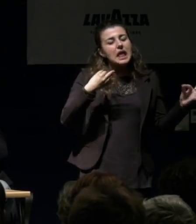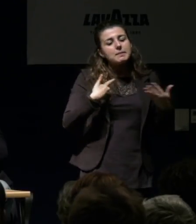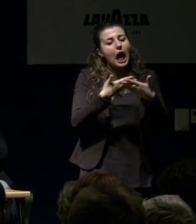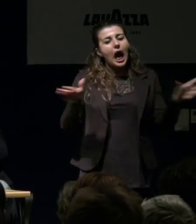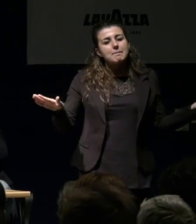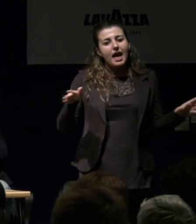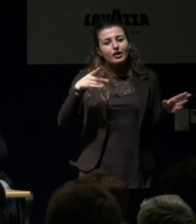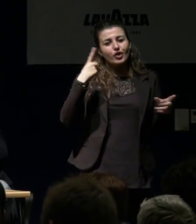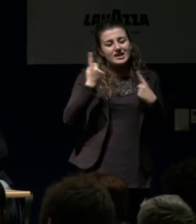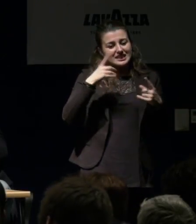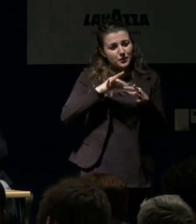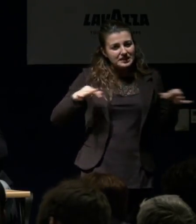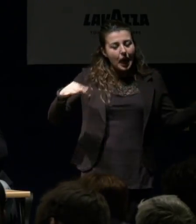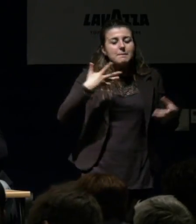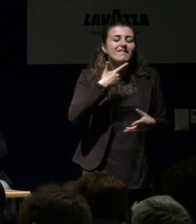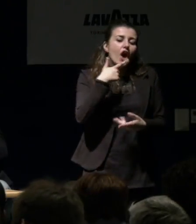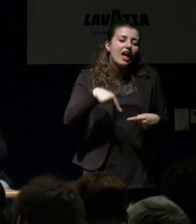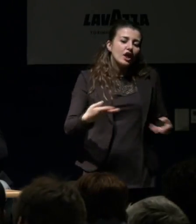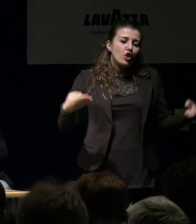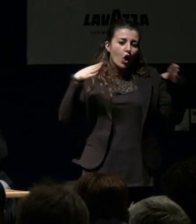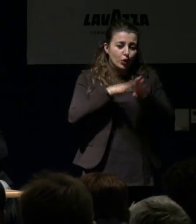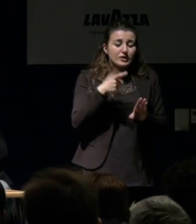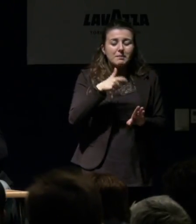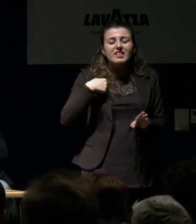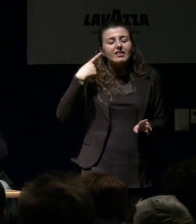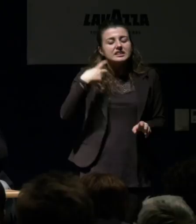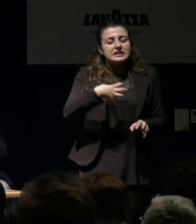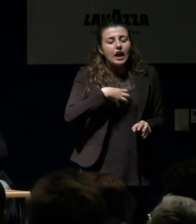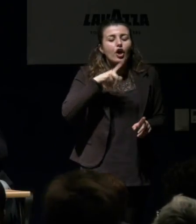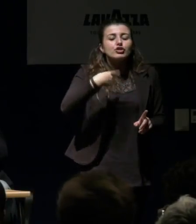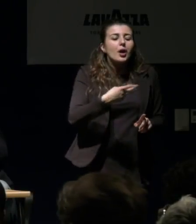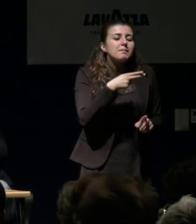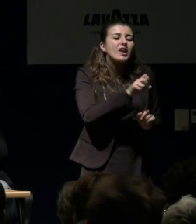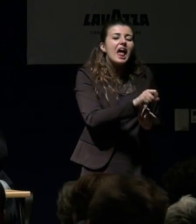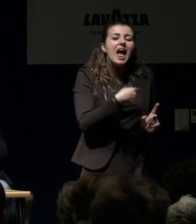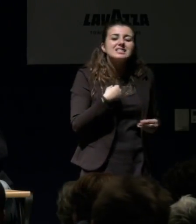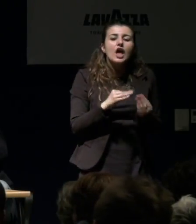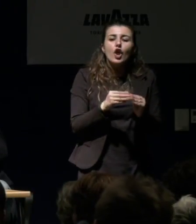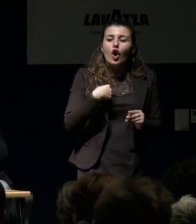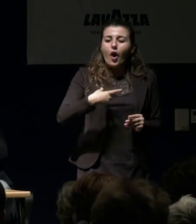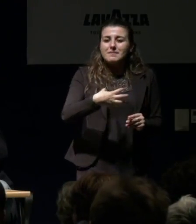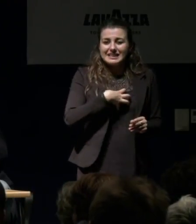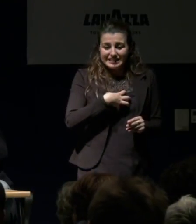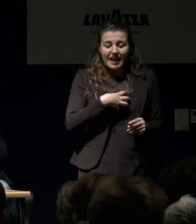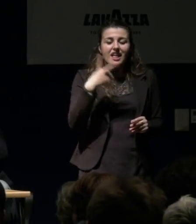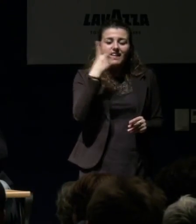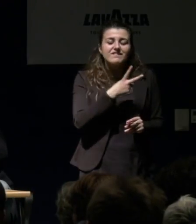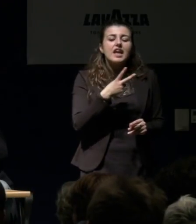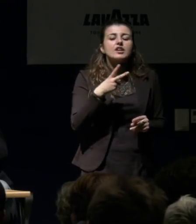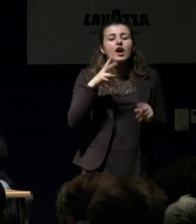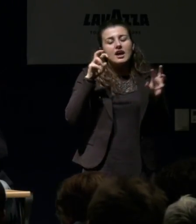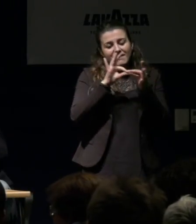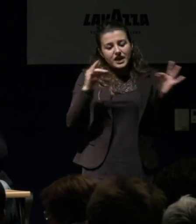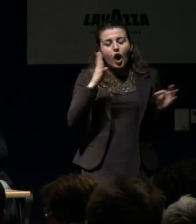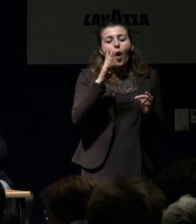che racconta come ci sentiamo dopo la morte di alessandro ed è una frase che scrisse bufalino